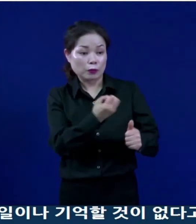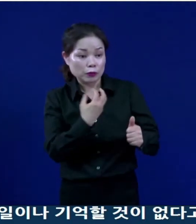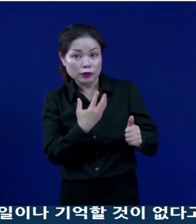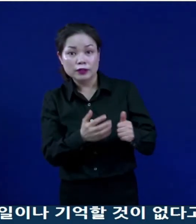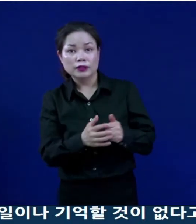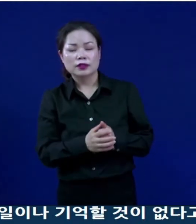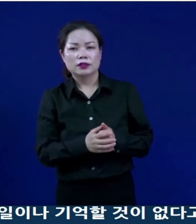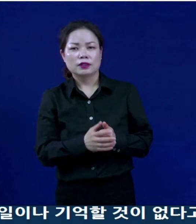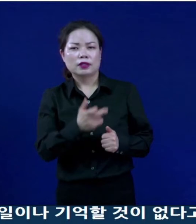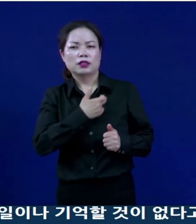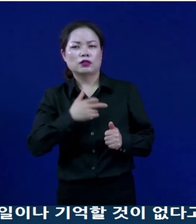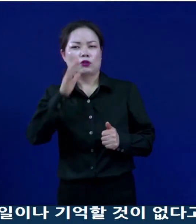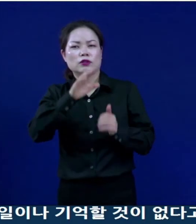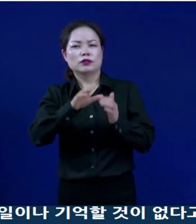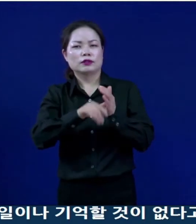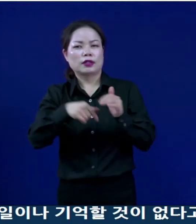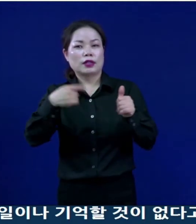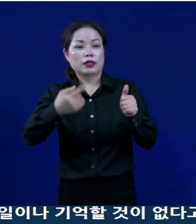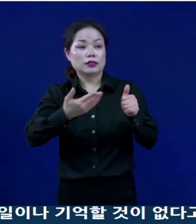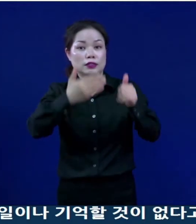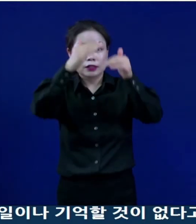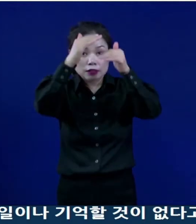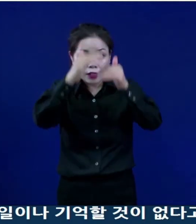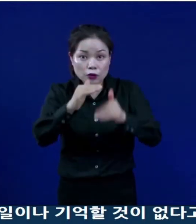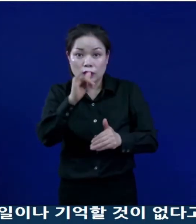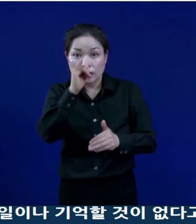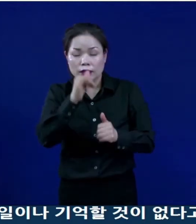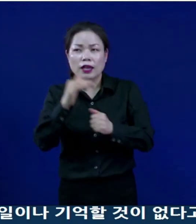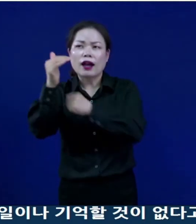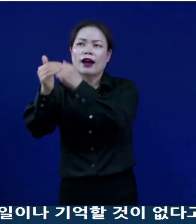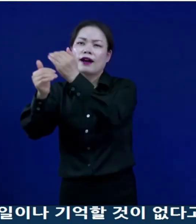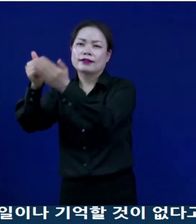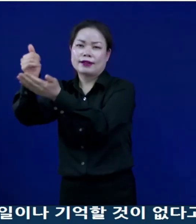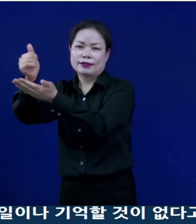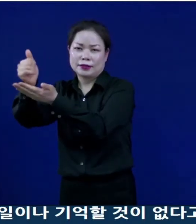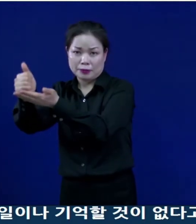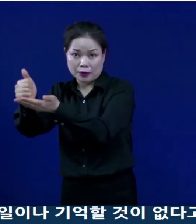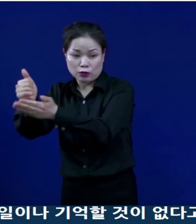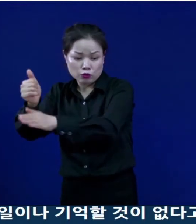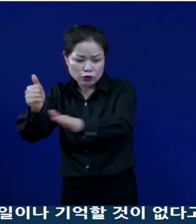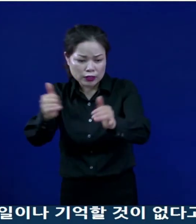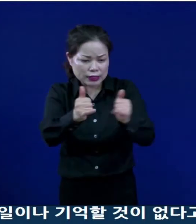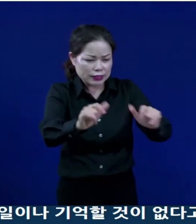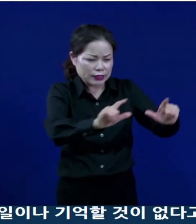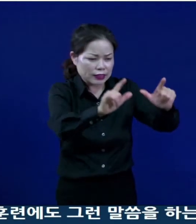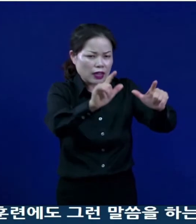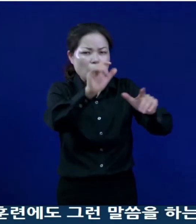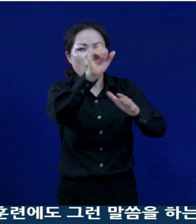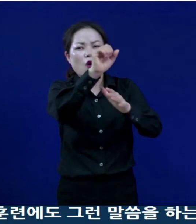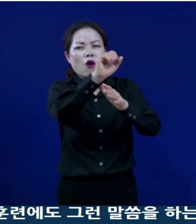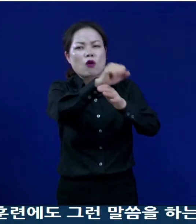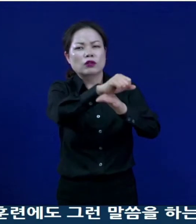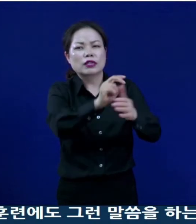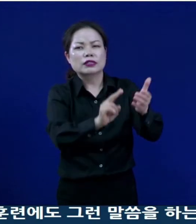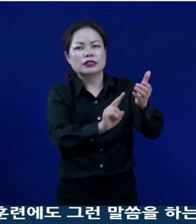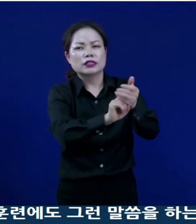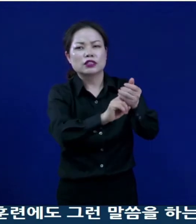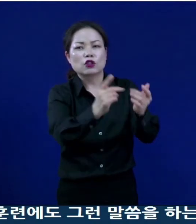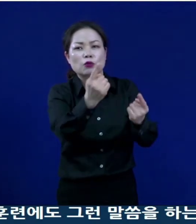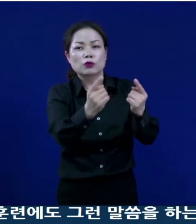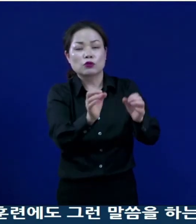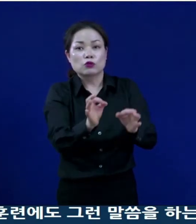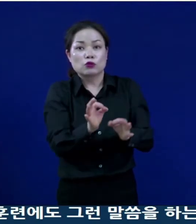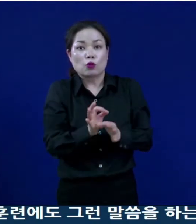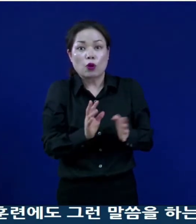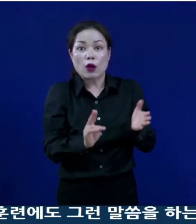분들에게 제자훈련 시간에 가르치는 내용이 있습니다. 하나님이 우리 인생에 허락하신 그 어떤 기적보다 가장 놀라운